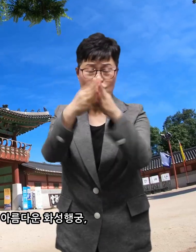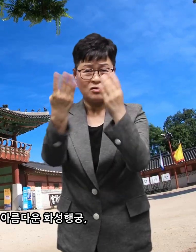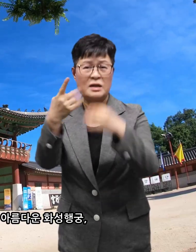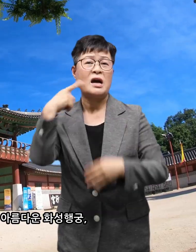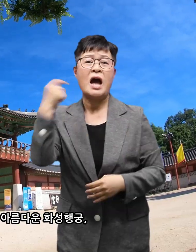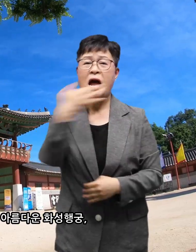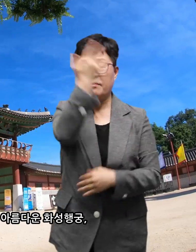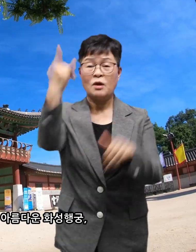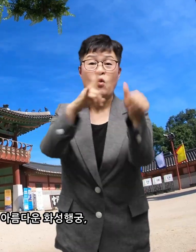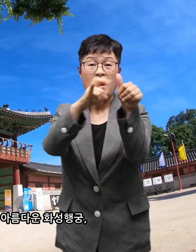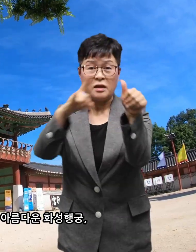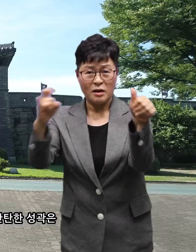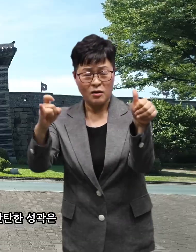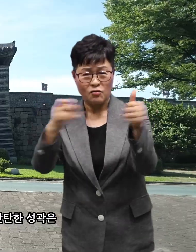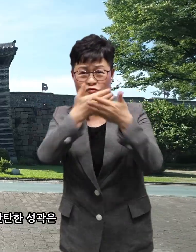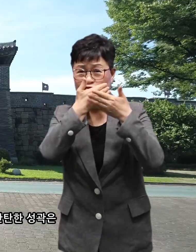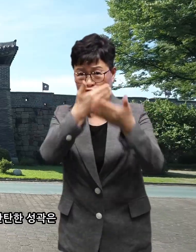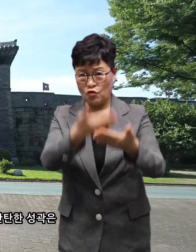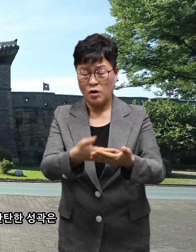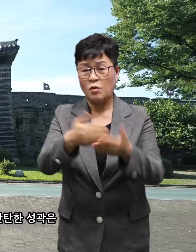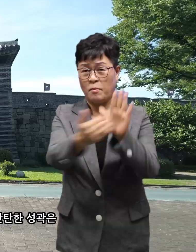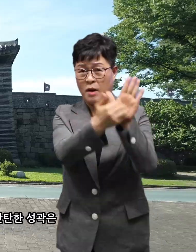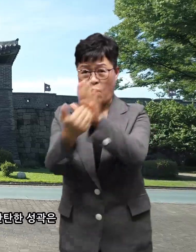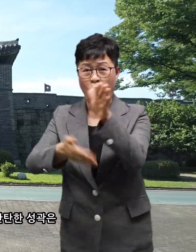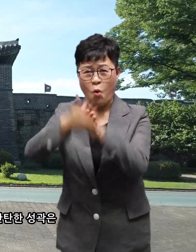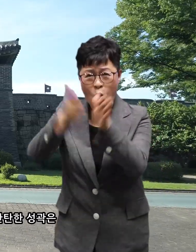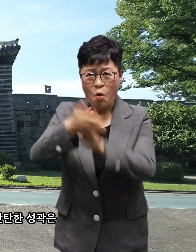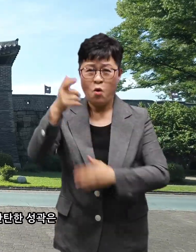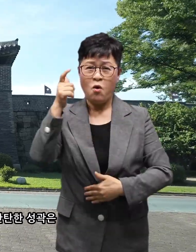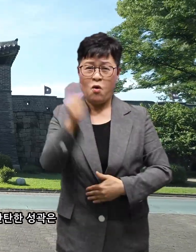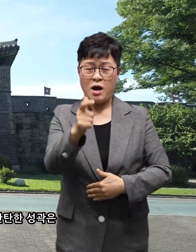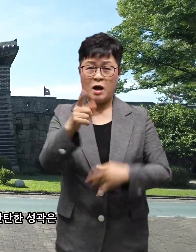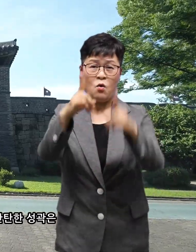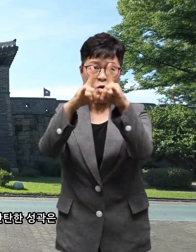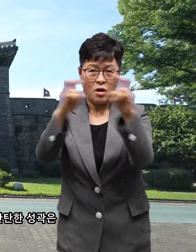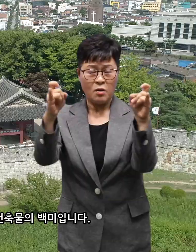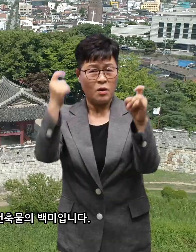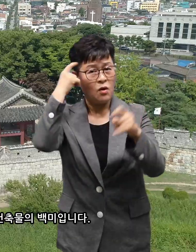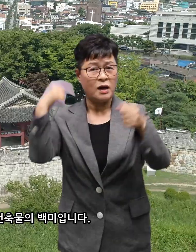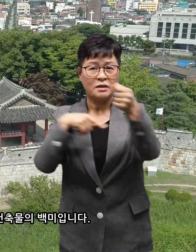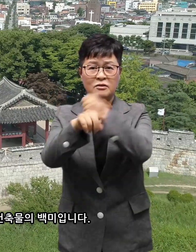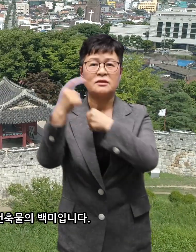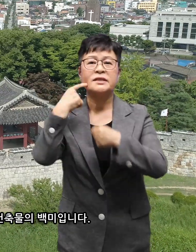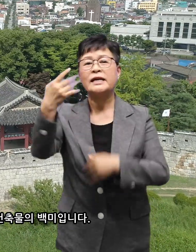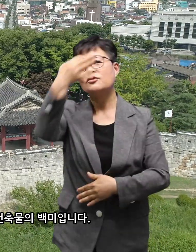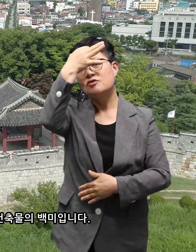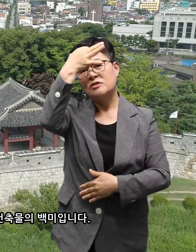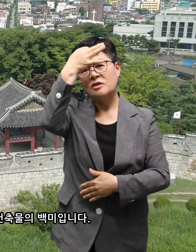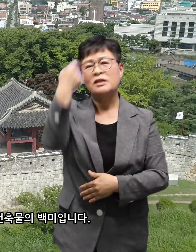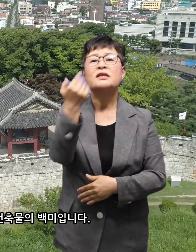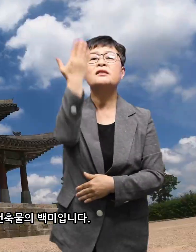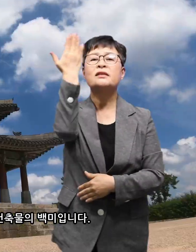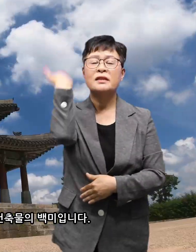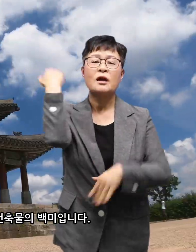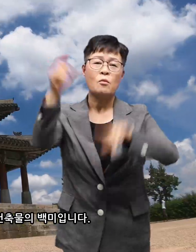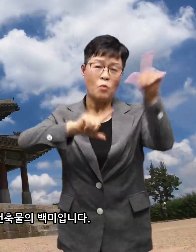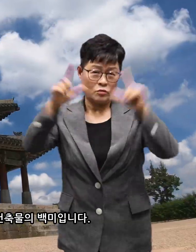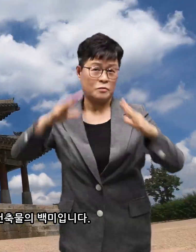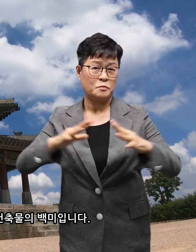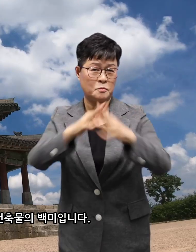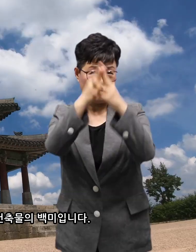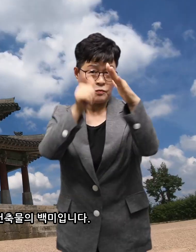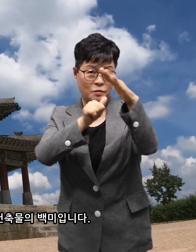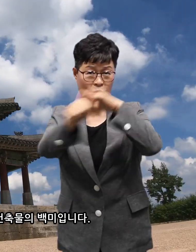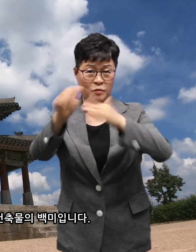아름다운 화성행궁 요새와 같은 방어시설과 탄탄한 성곽은 과학적이고 예술적인 근대